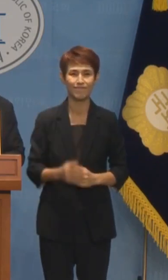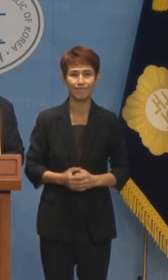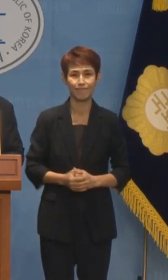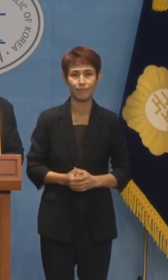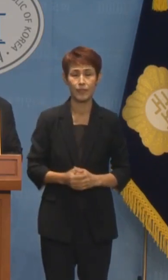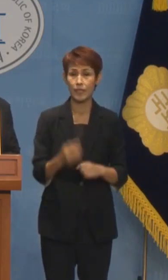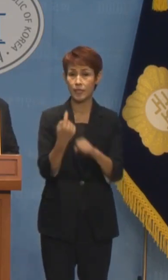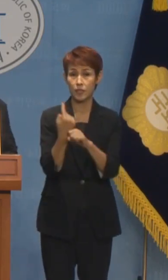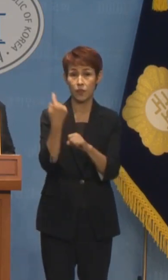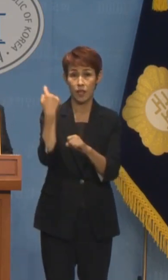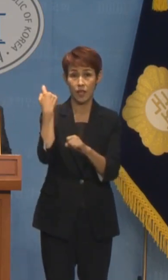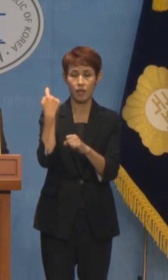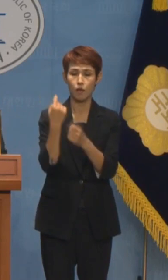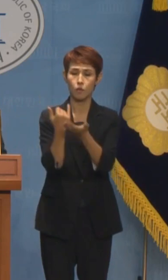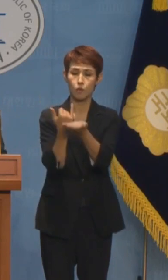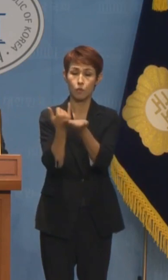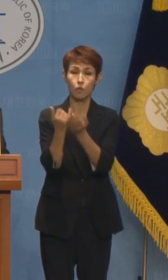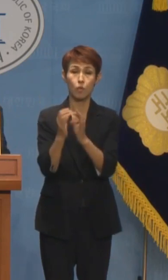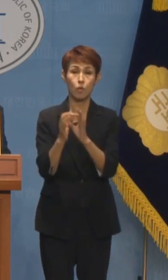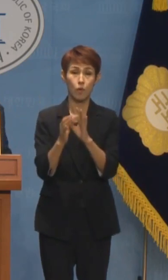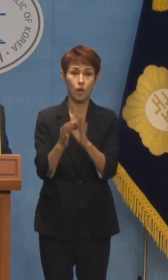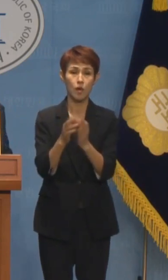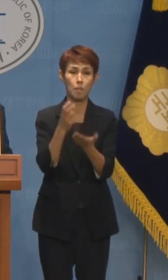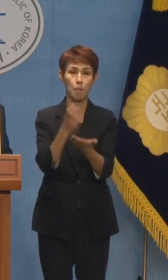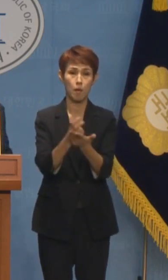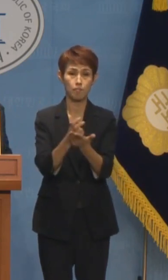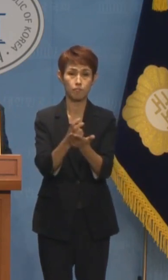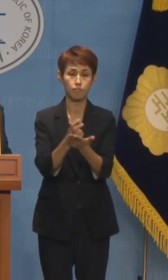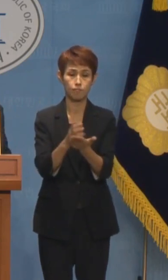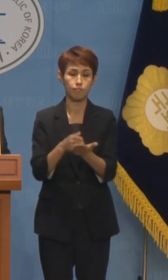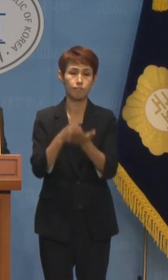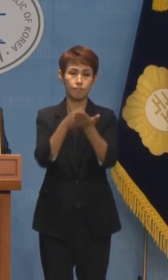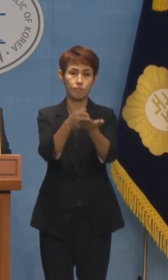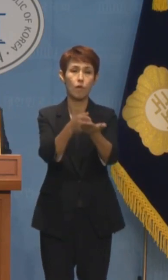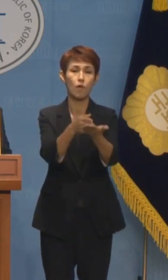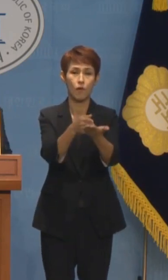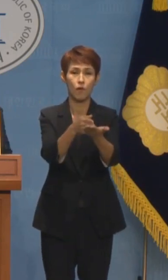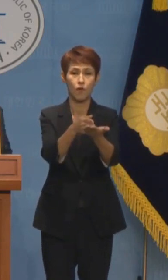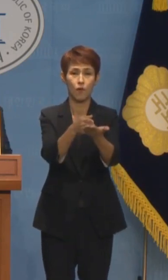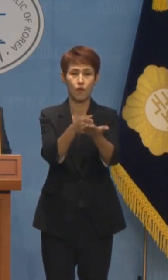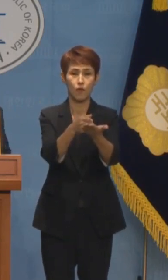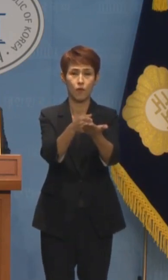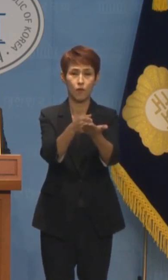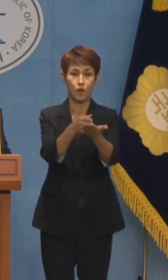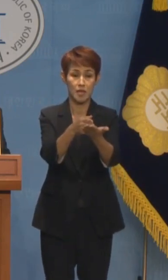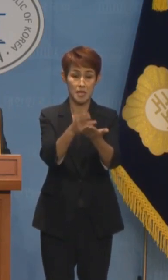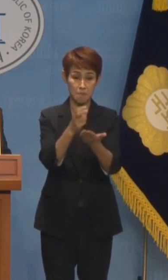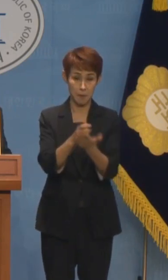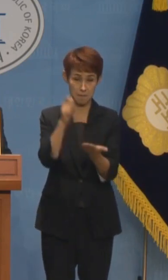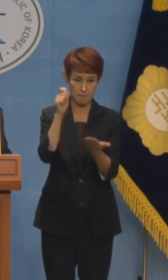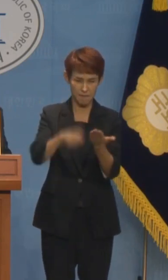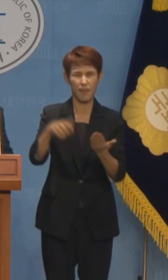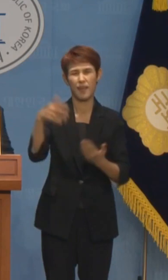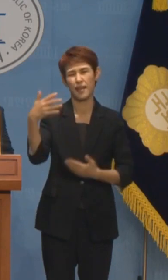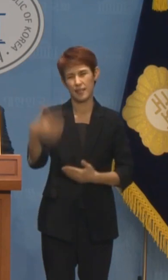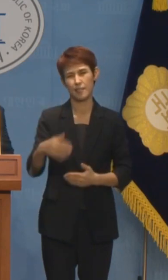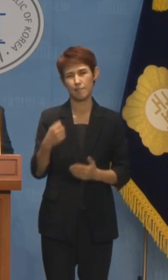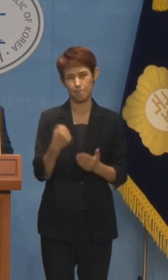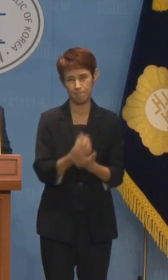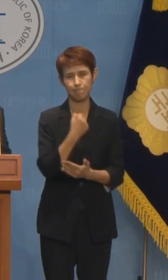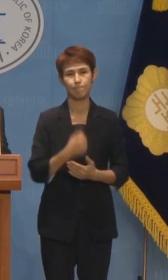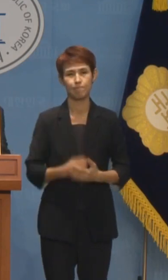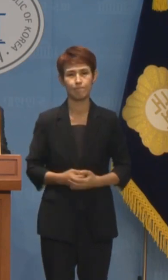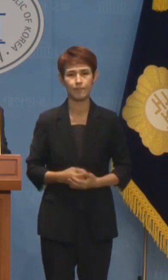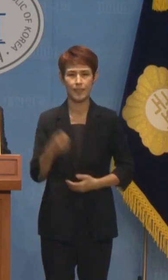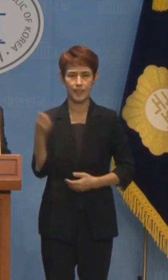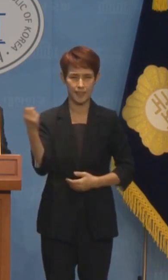작년에 독도와 관련한 법안 정안이 올라온 바 있습니다이 개정안이 통과되지 않았는데요이 개정안이 다시